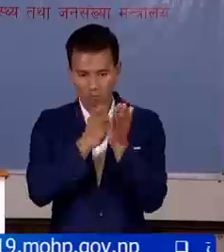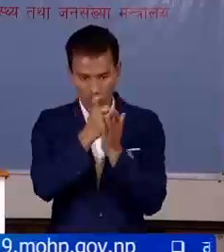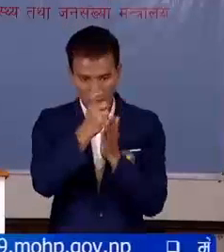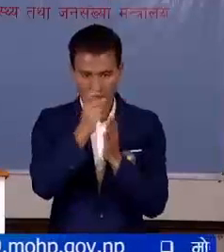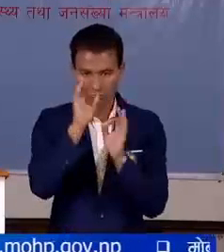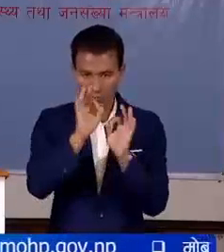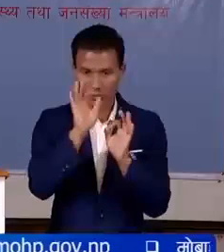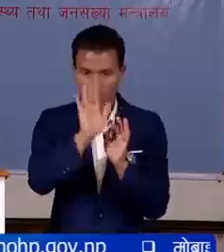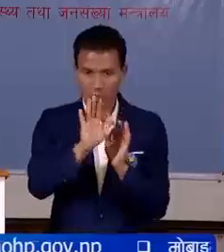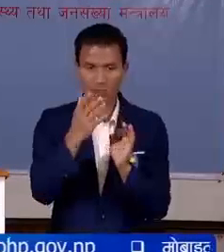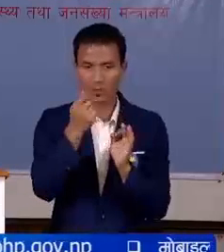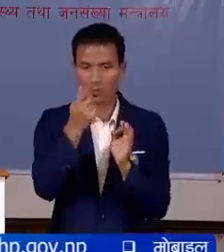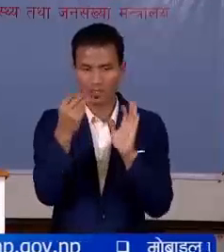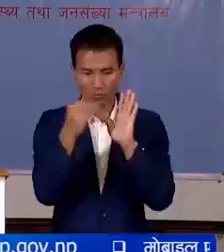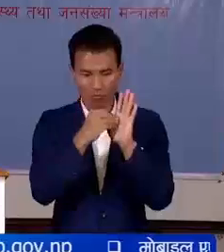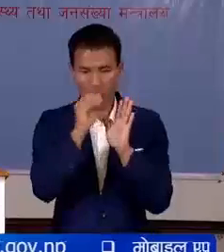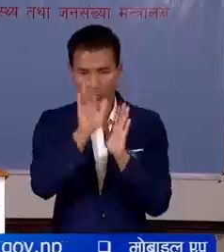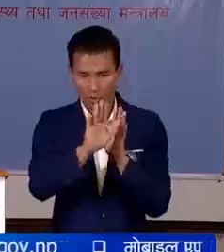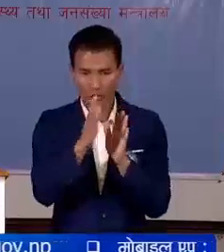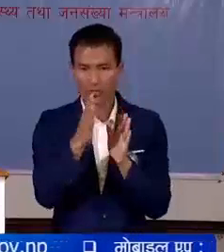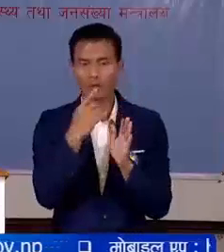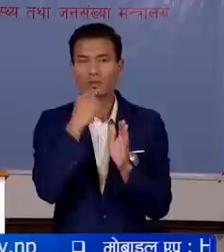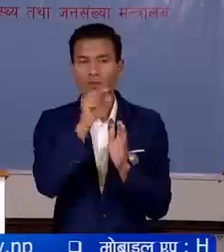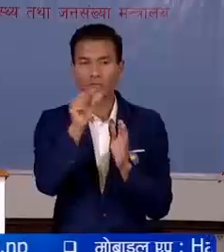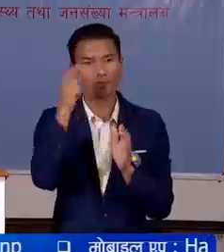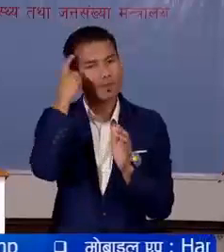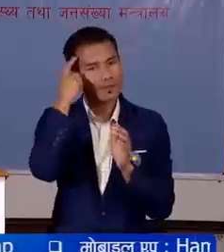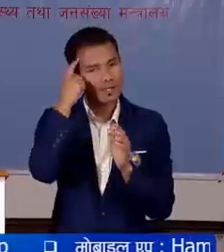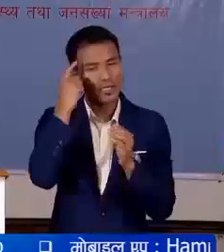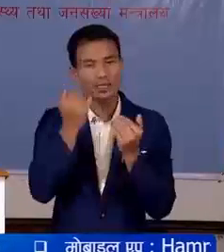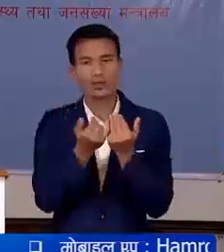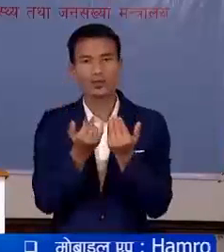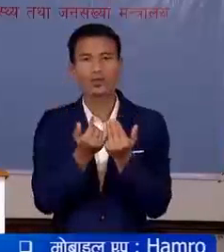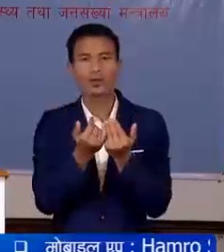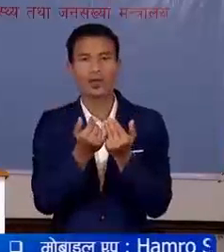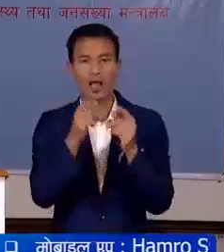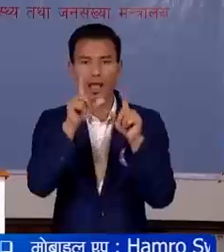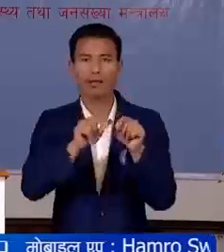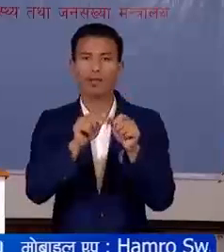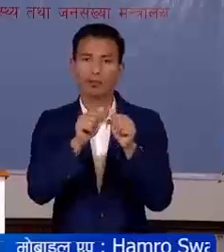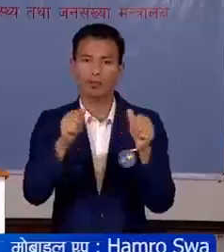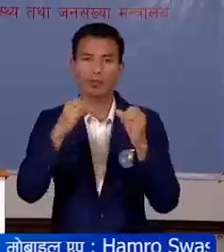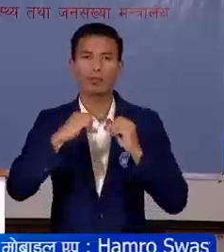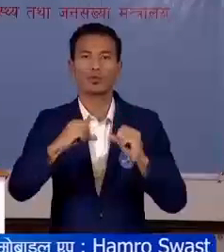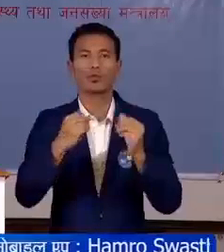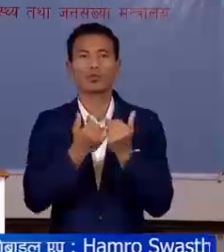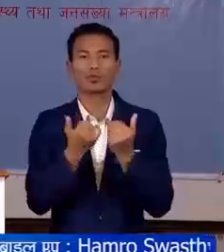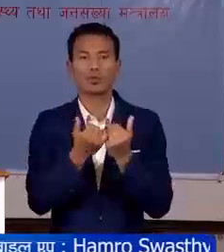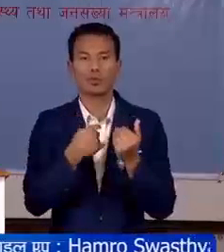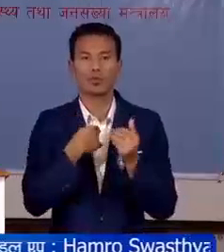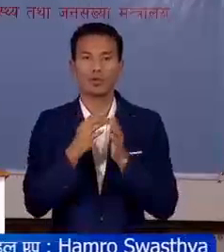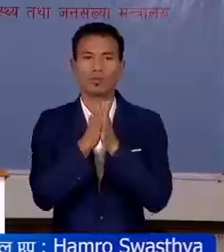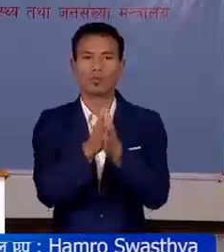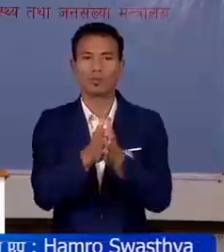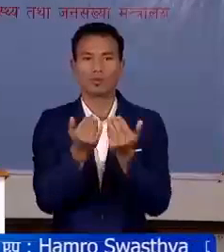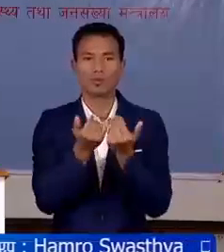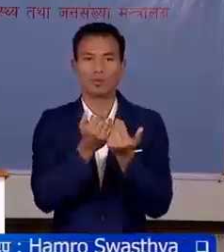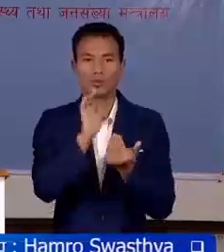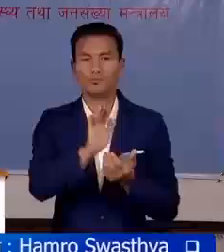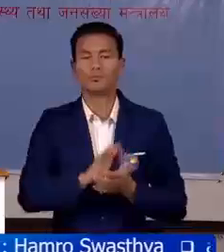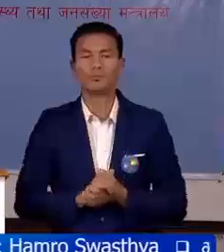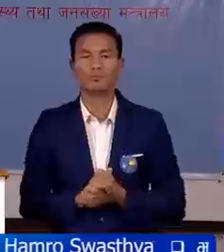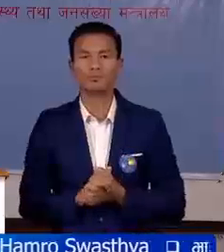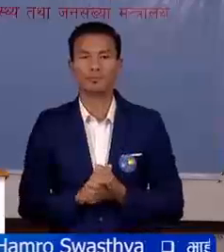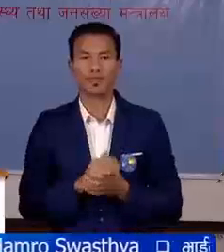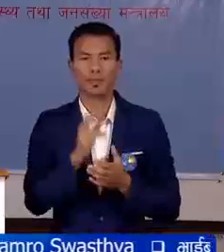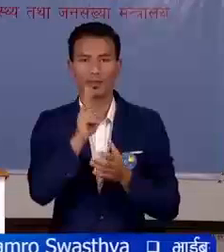त्या मुल्ले तो कियो अनुशार छागी छाई ना बन्ने समेद विचार गरेगा आवशेक्ता अनुशार प्रवेगरन वला बन्ने अनुद पनी आमी गरना चाहां छों।